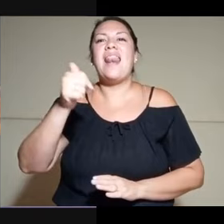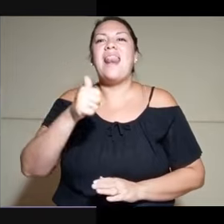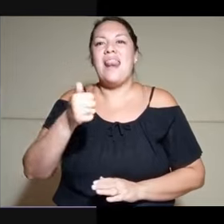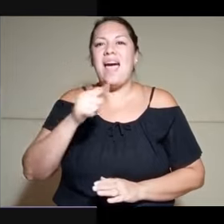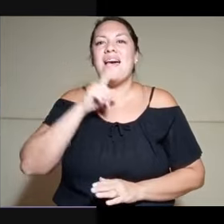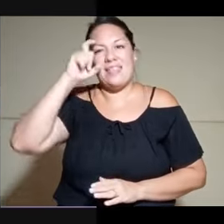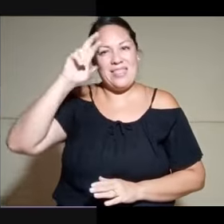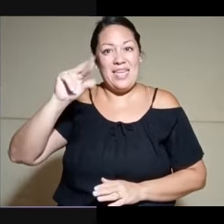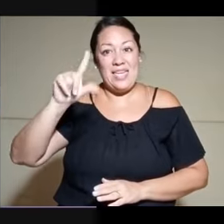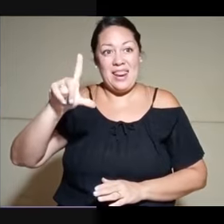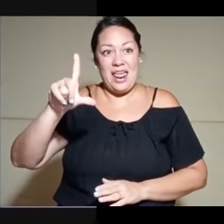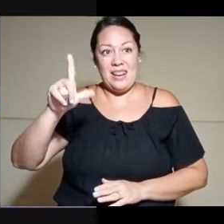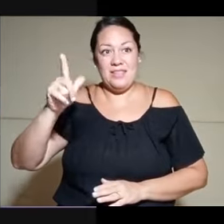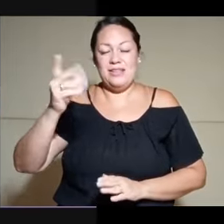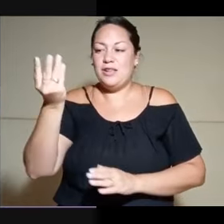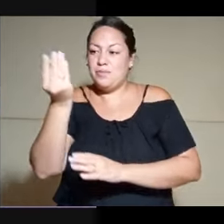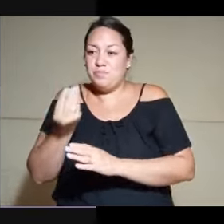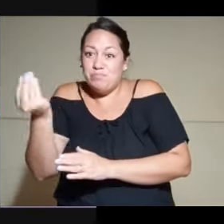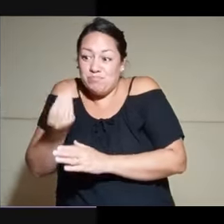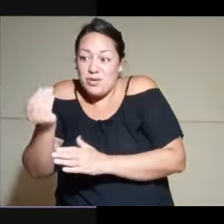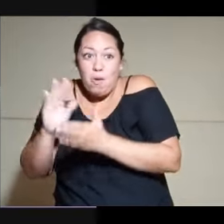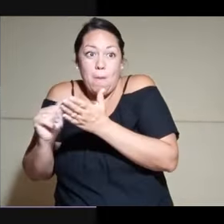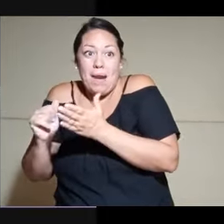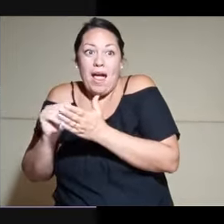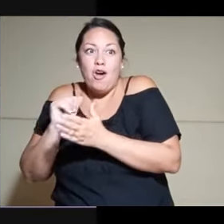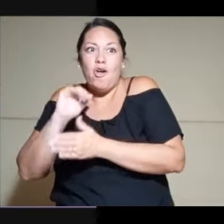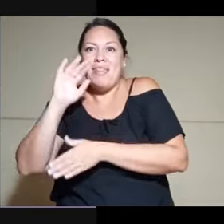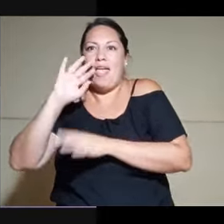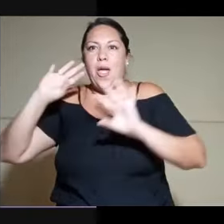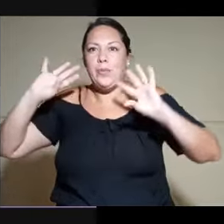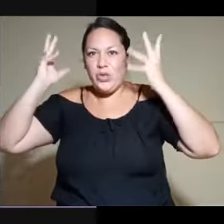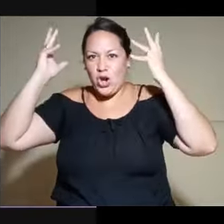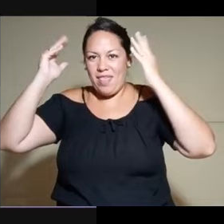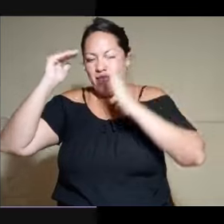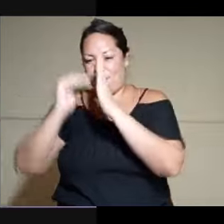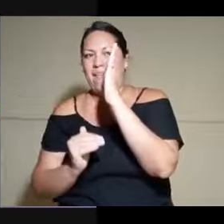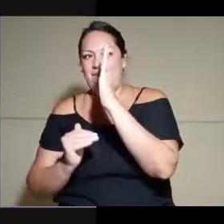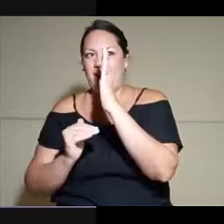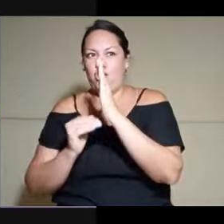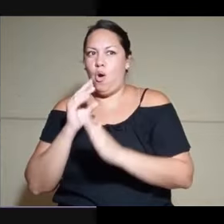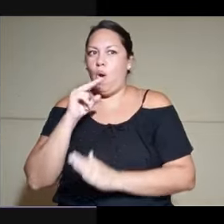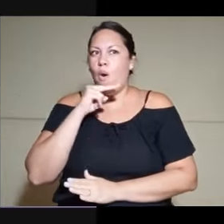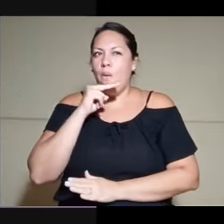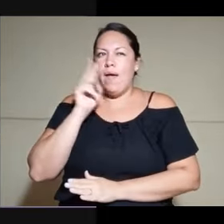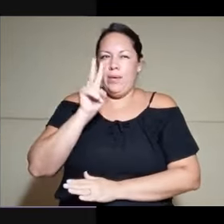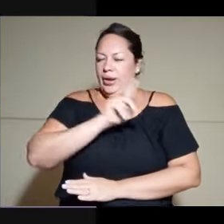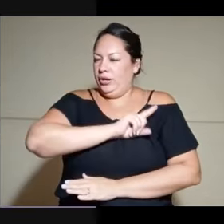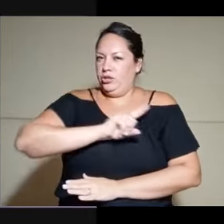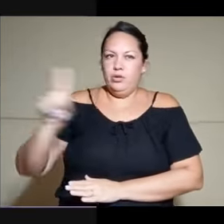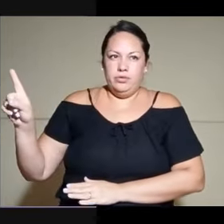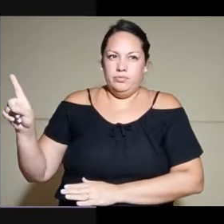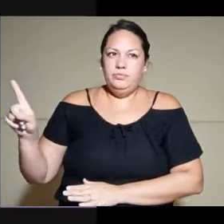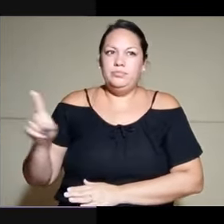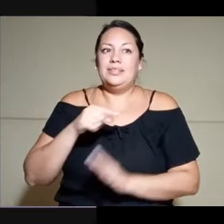maqueta Miren el Sí, bulbo. profe. Fíjense la vista, esta es una vista lateral. Nosotros lo que vimos en la maqueta es desde lo lila para abajo. ¿Viste este trozo? Que